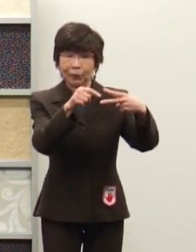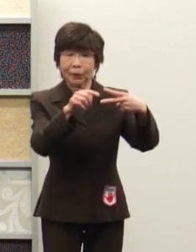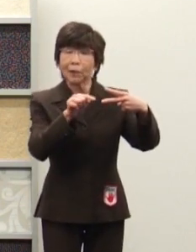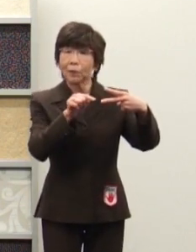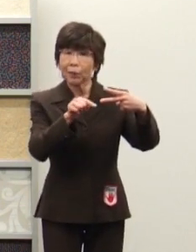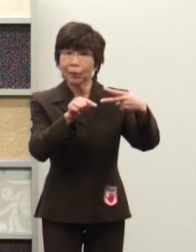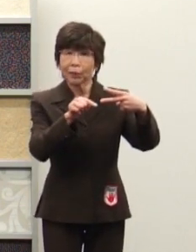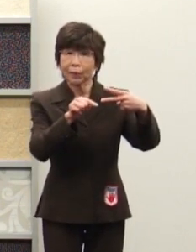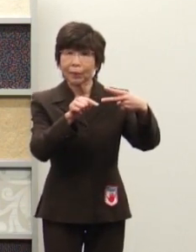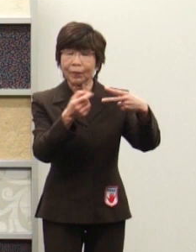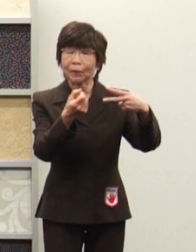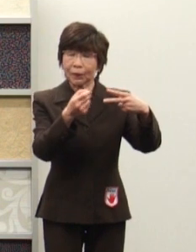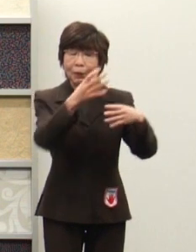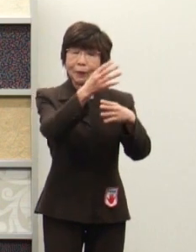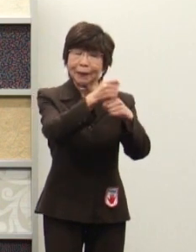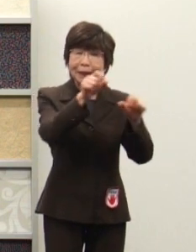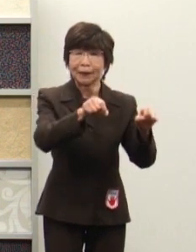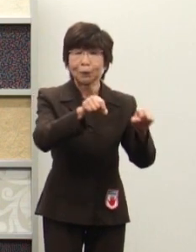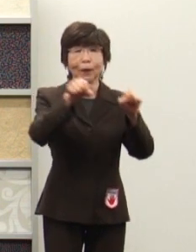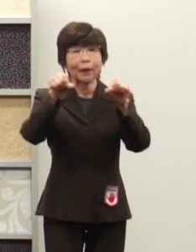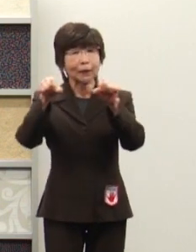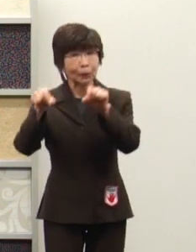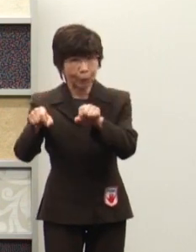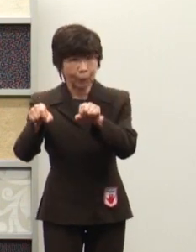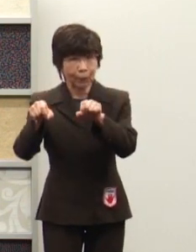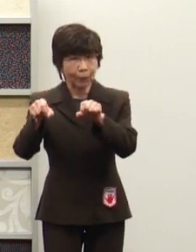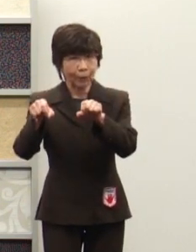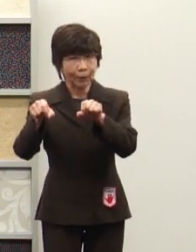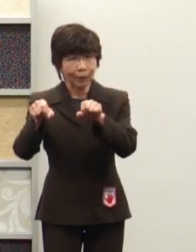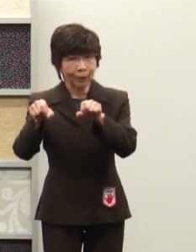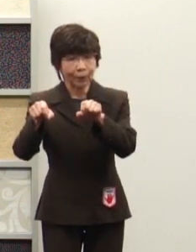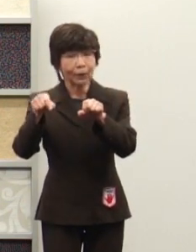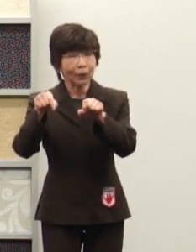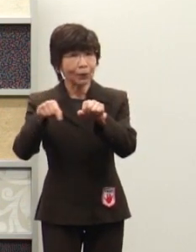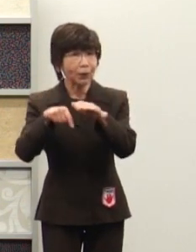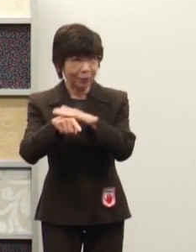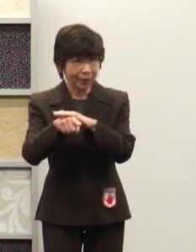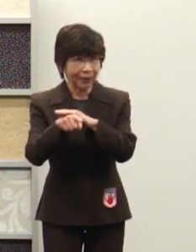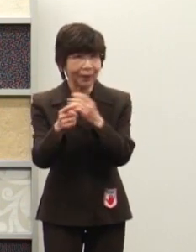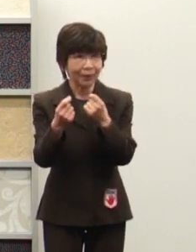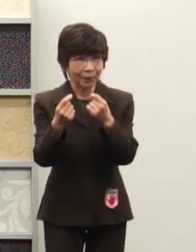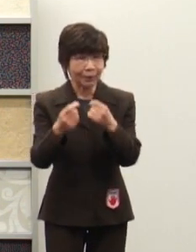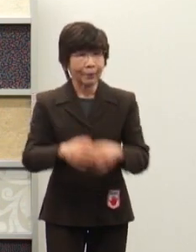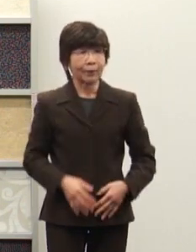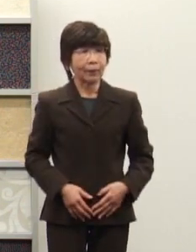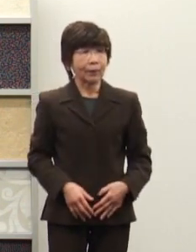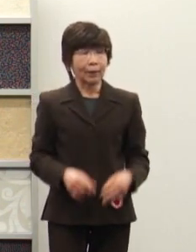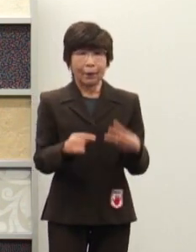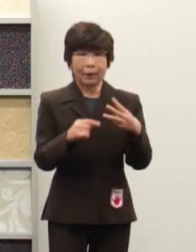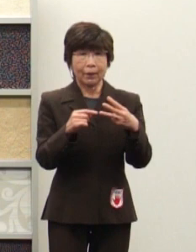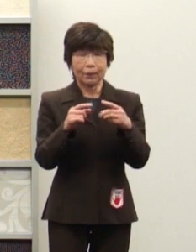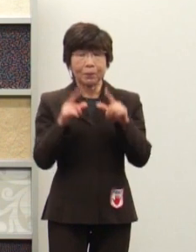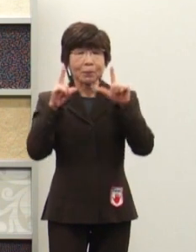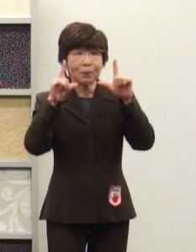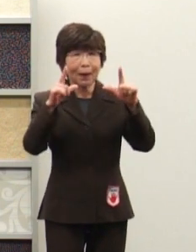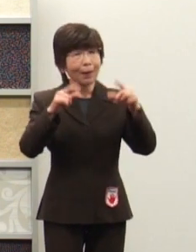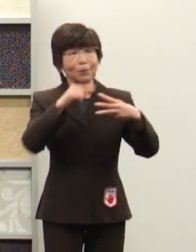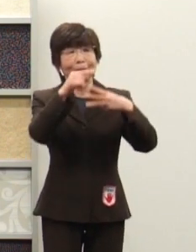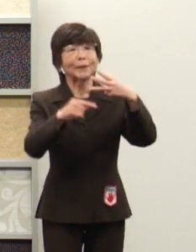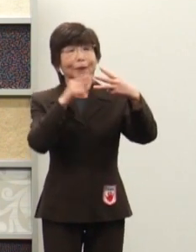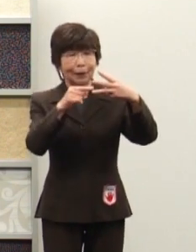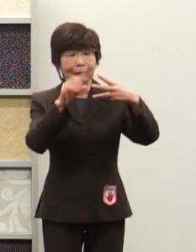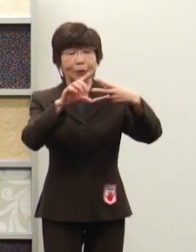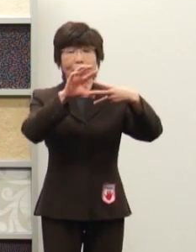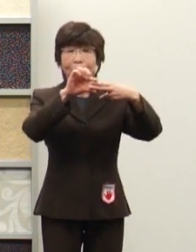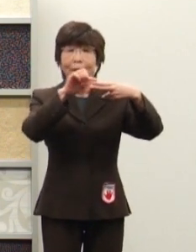少し先に伸ばすということでございます。 3件ですね。 あ、3件指定 します。はい、 3件ですね。 で、うち